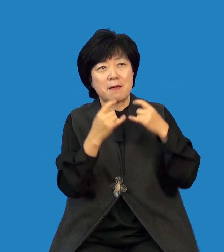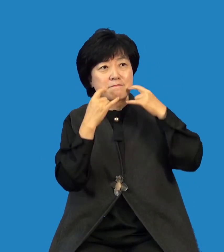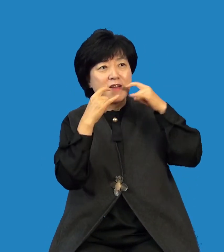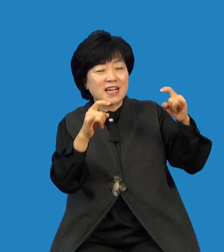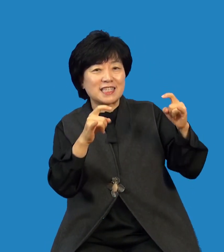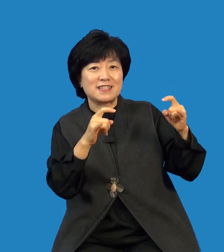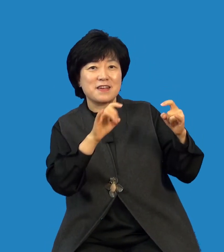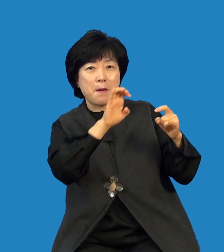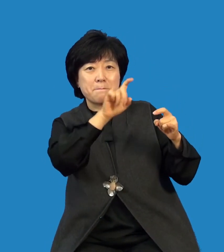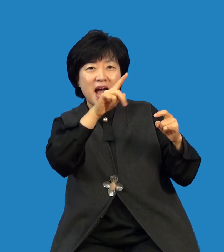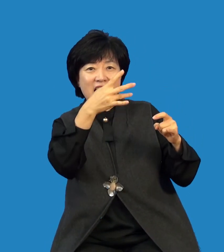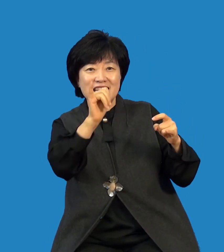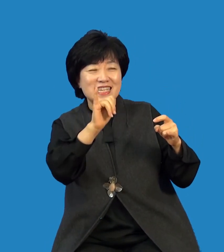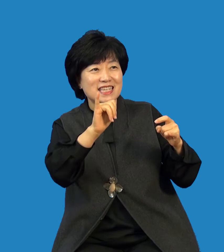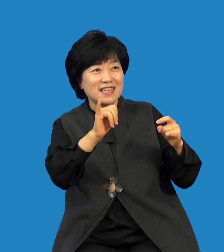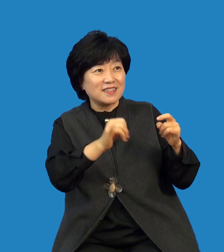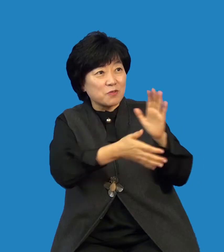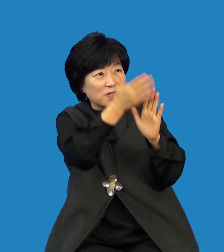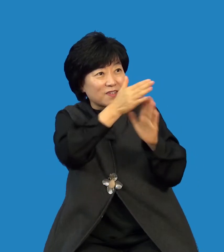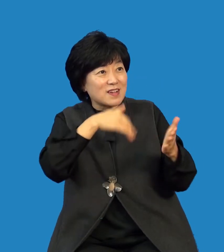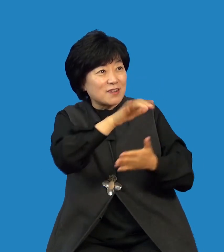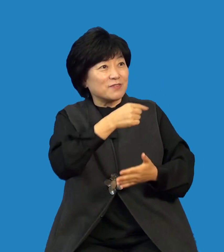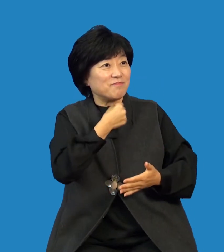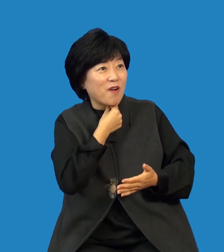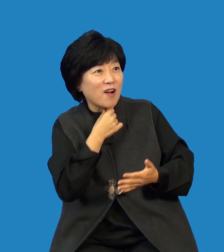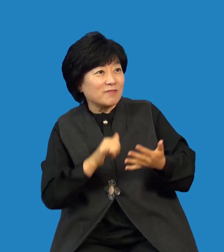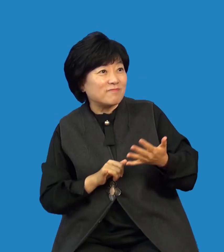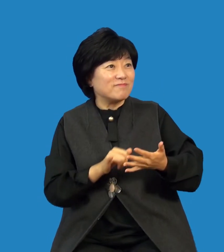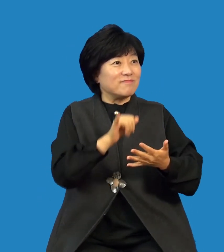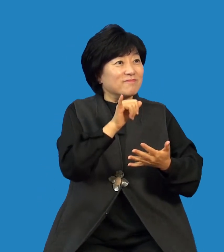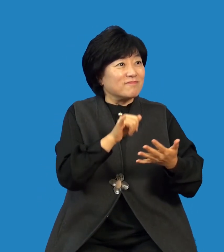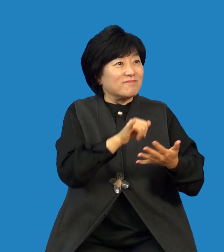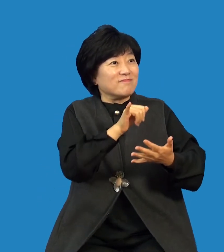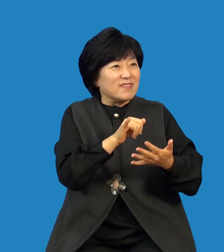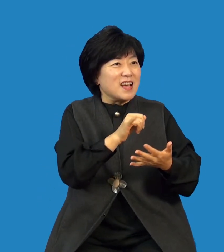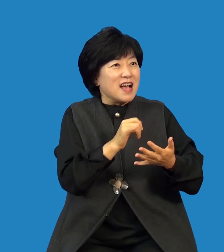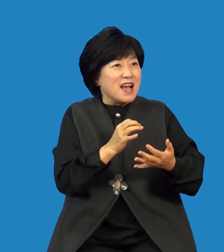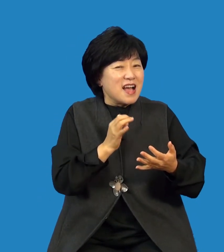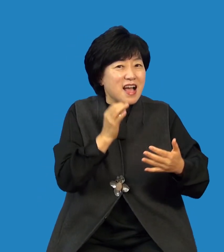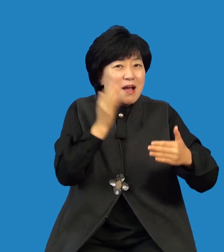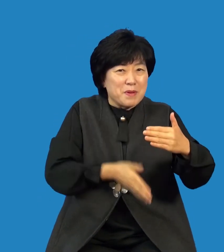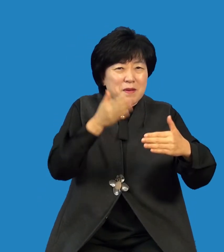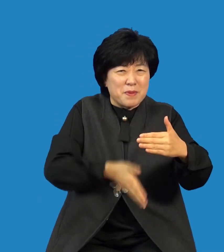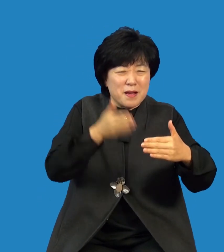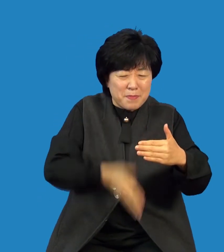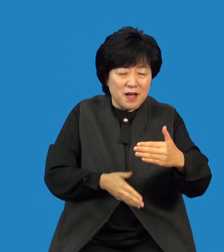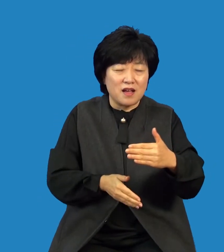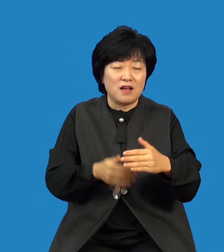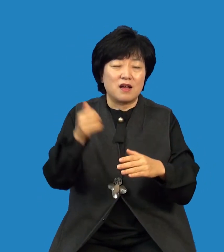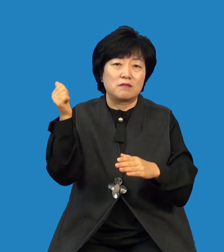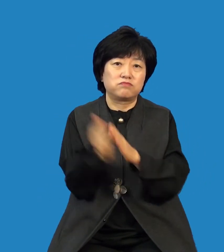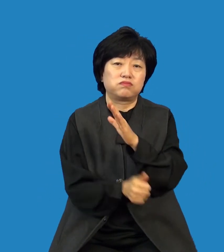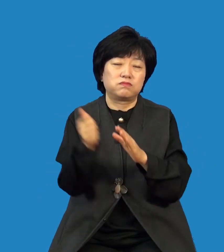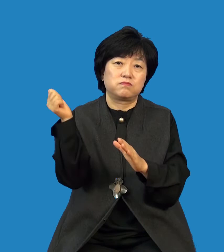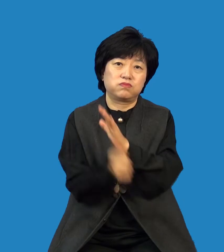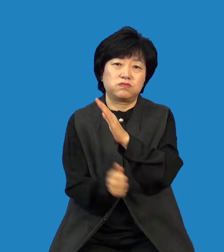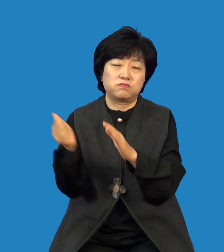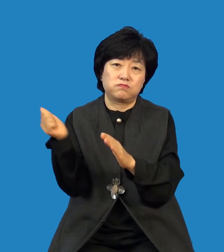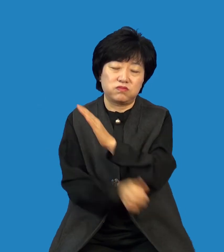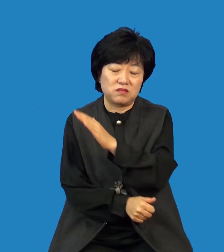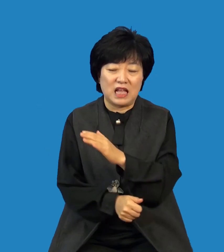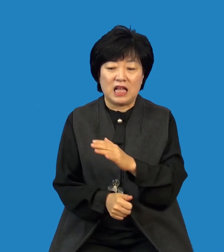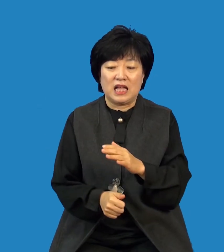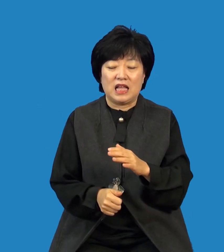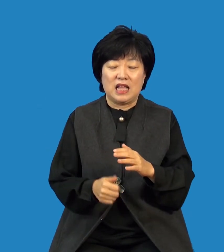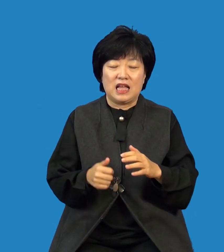안고 그 게임을 시작했는데 웬걸 뭐 날아가는 건 고사하고요. 이렇게 뜨다가 다 추락했어요. 뜨다가 다. 그래서 사실은 제대로 된 비행을 한 번도 못 해보고 그냥 게임을